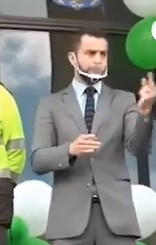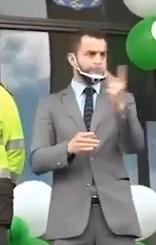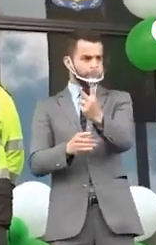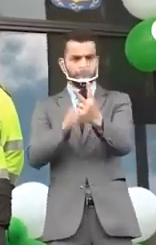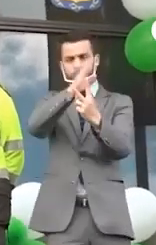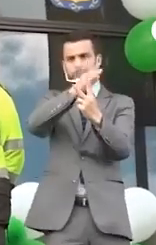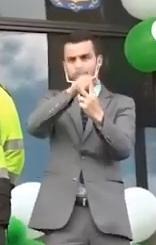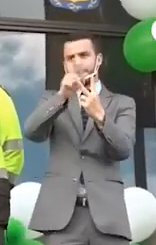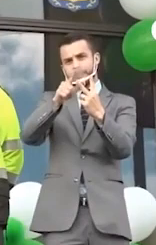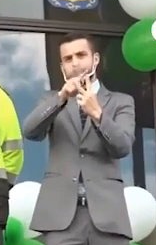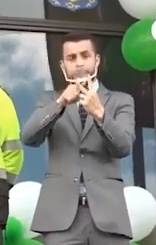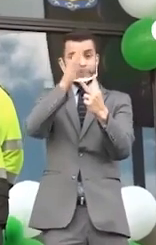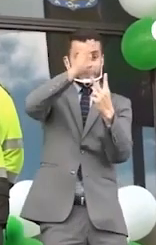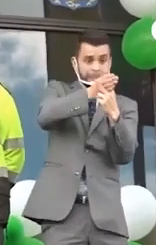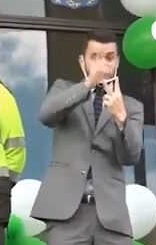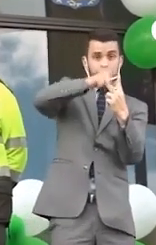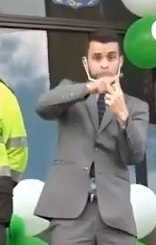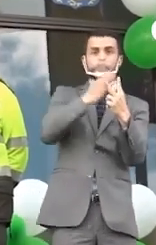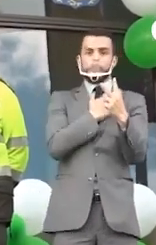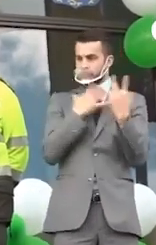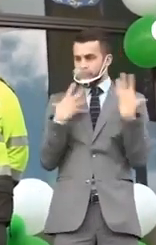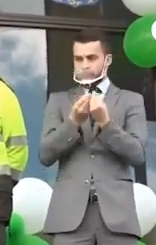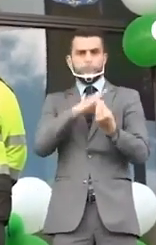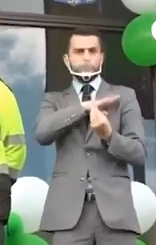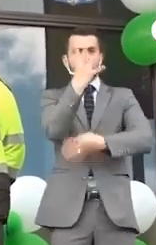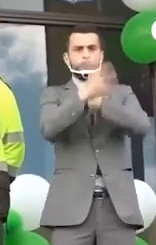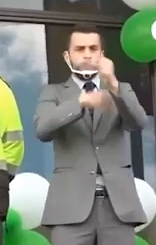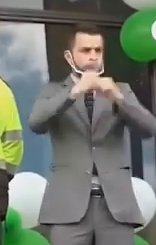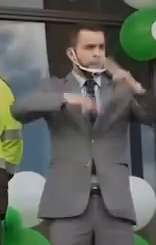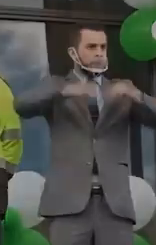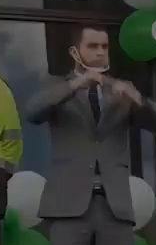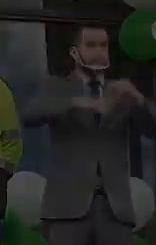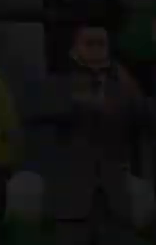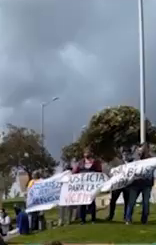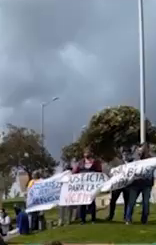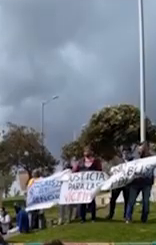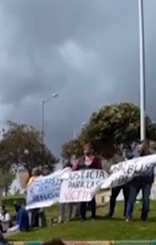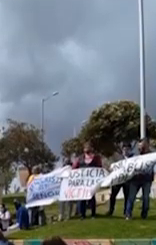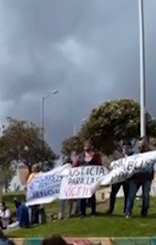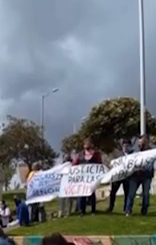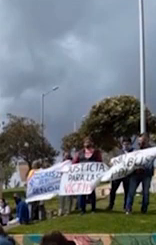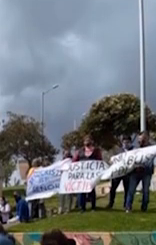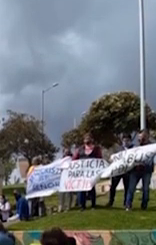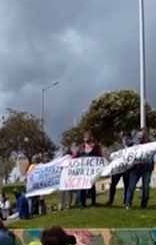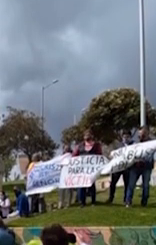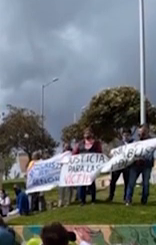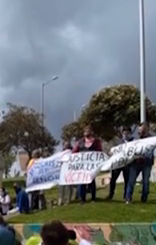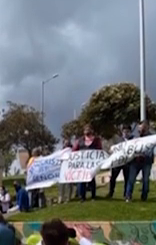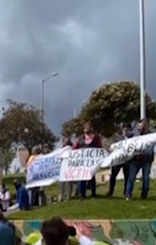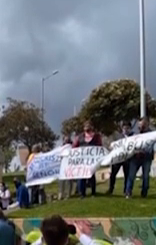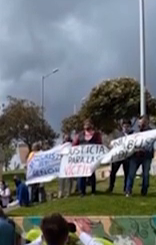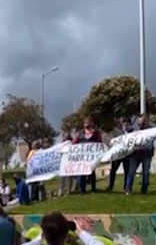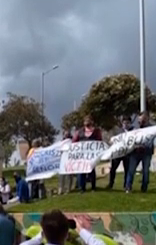por los miembros del esmad que custodiaban el call quedando esté intacto simplemente el día 13 de septiembre